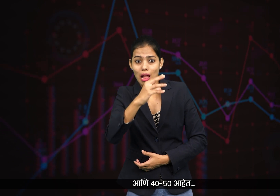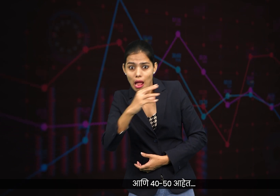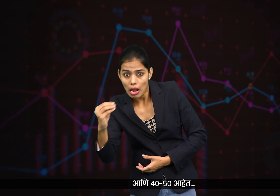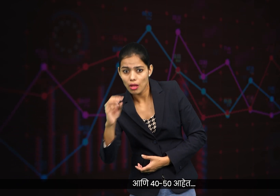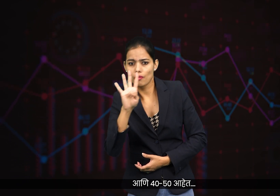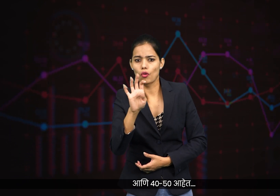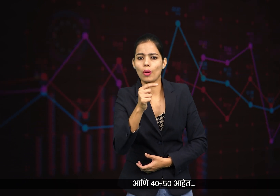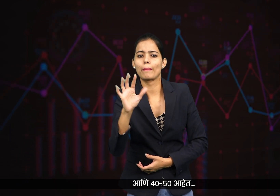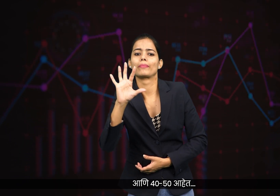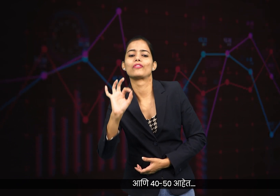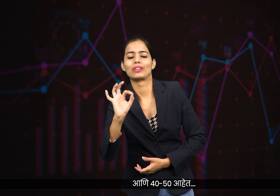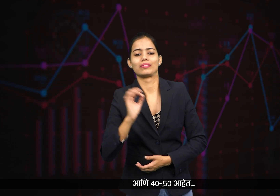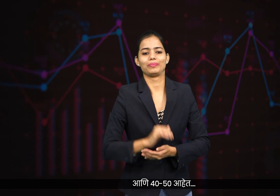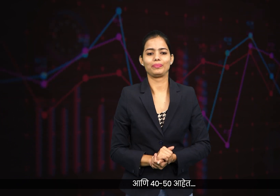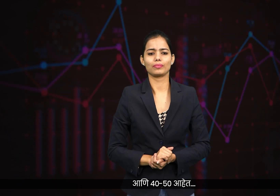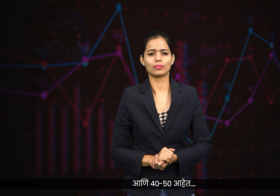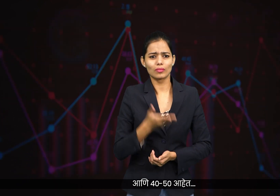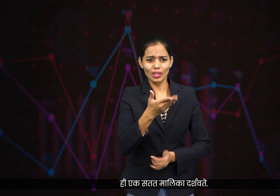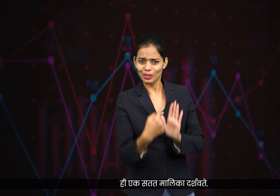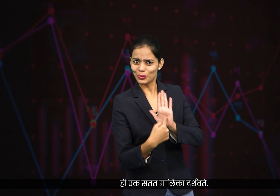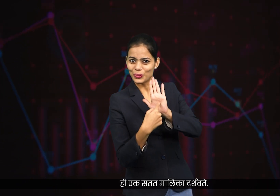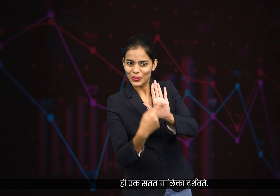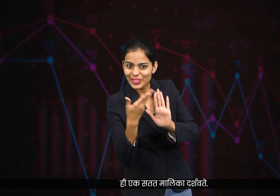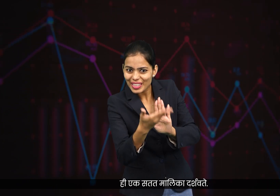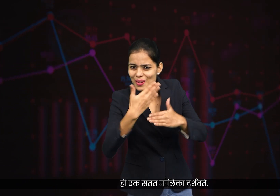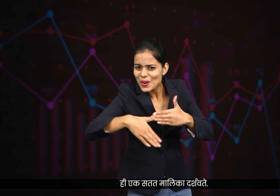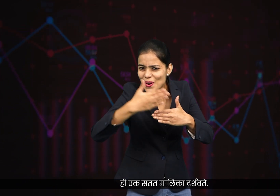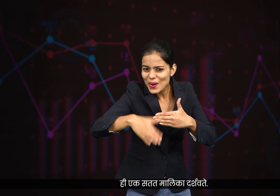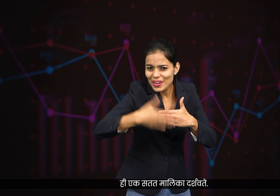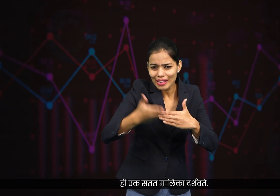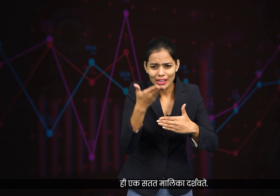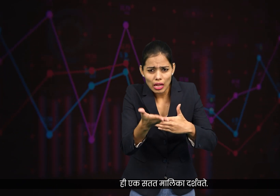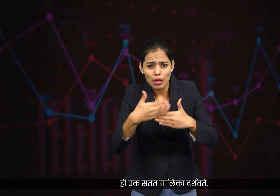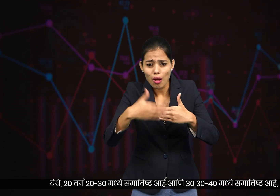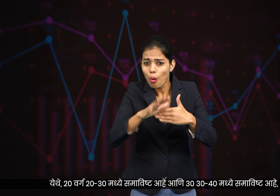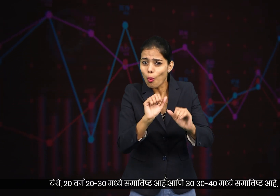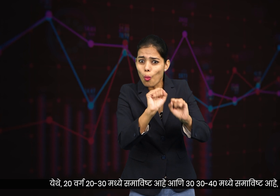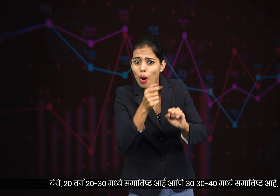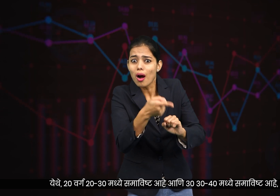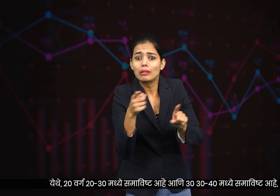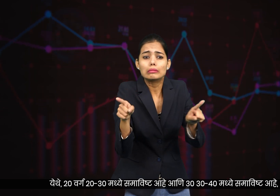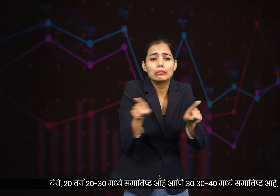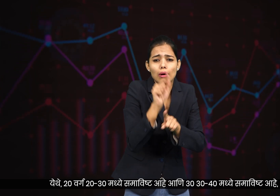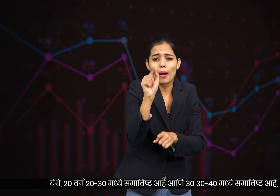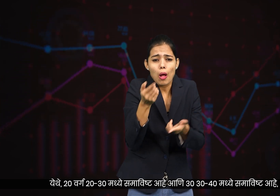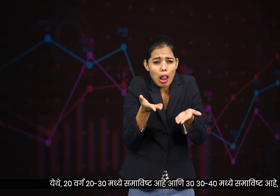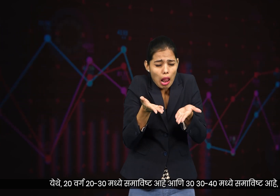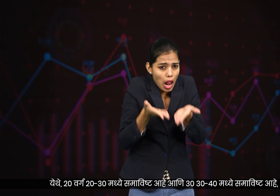ही एक सतत मालिका दर्शवते. येथे 20 वर्ग 20 ते